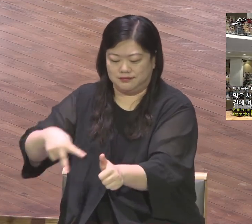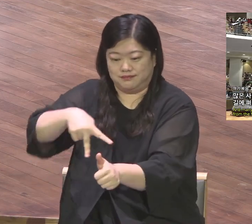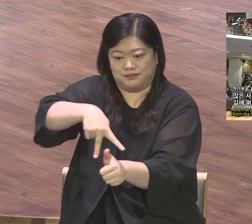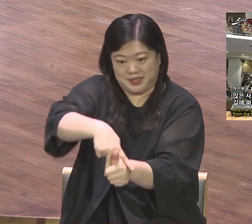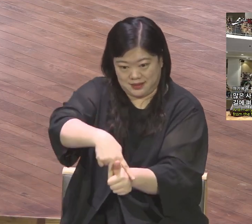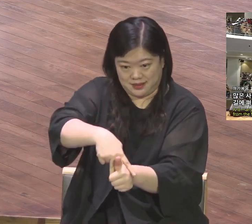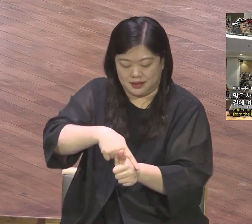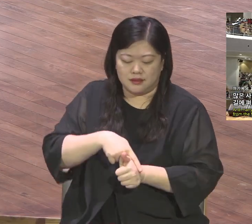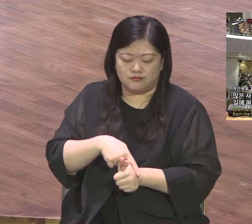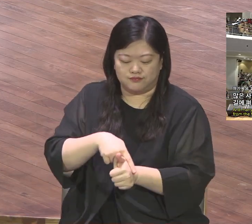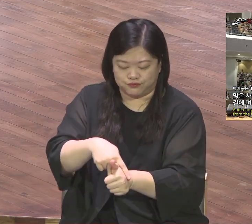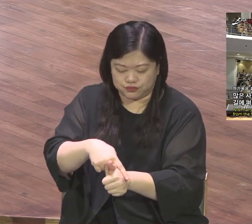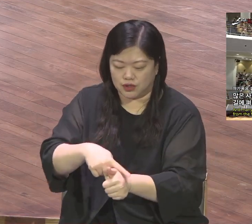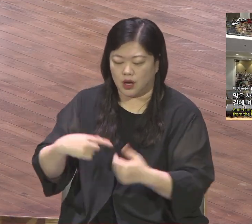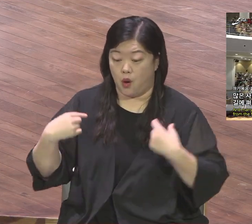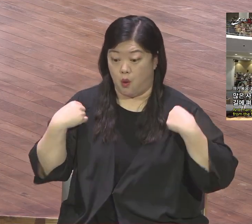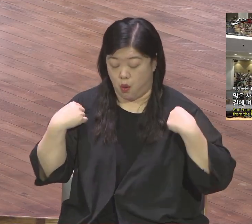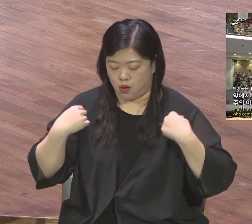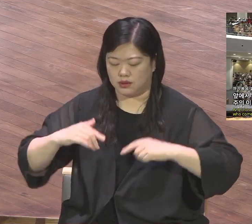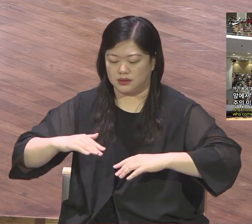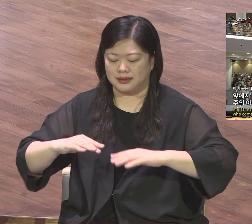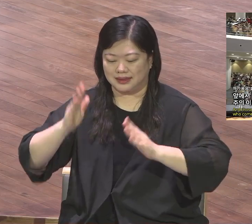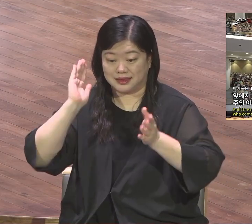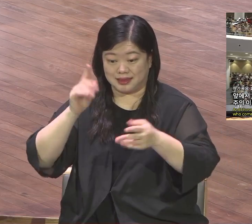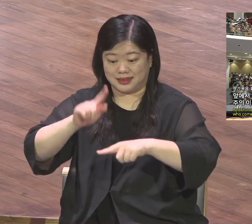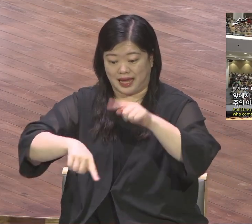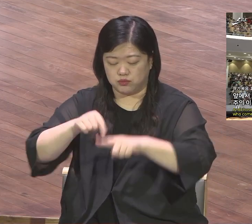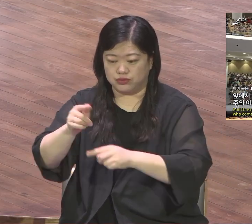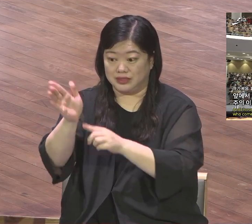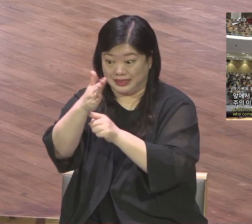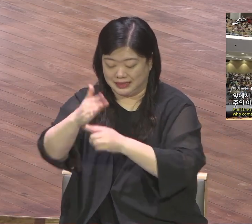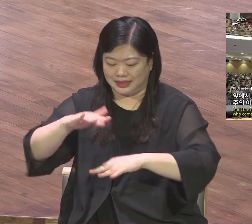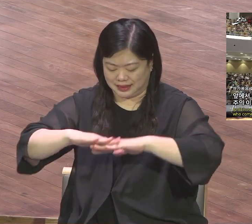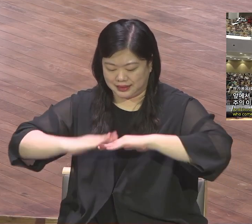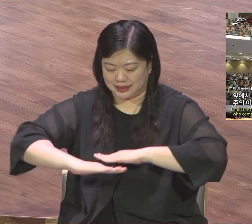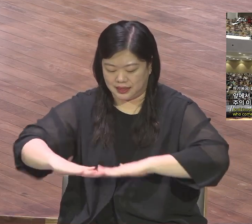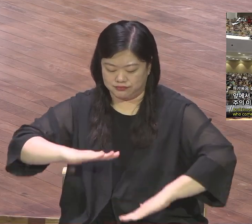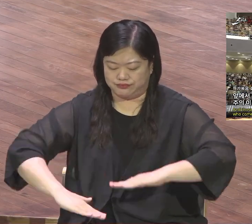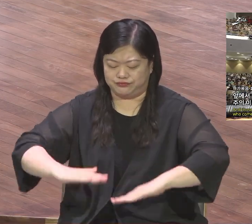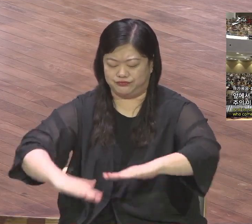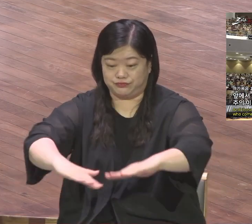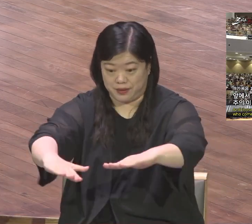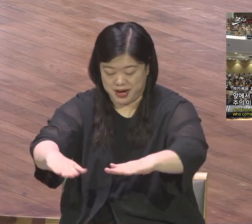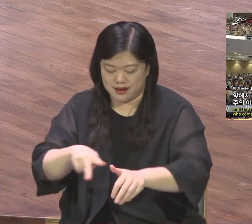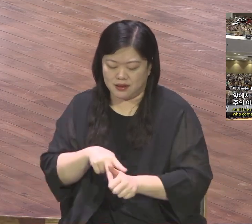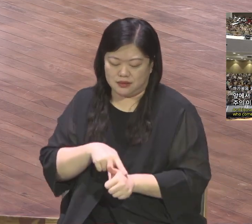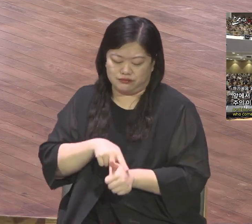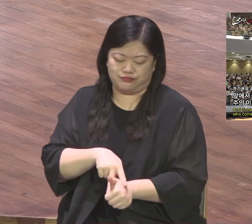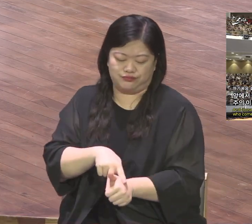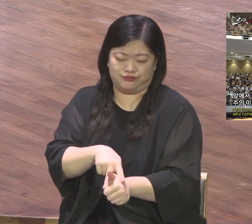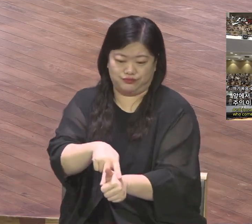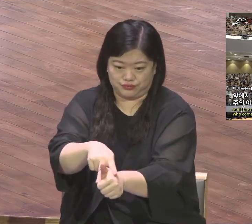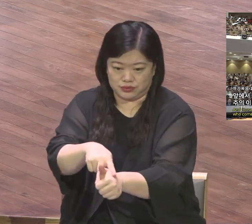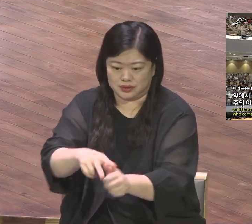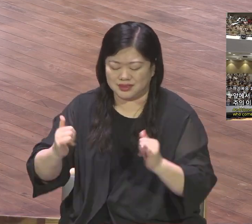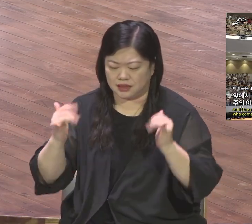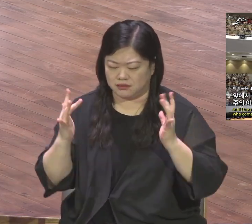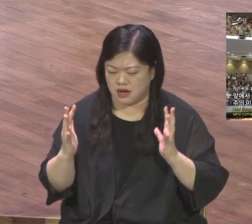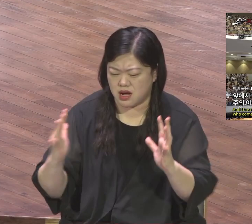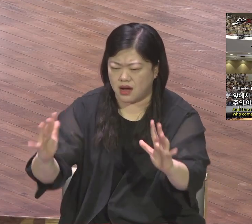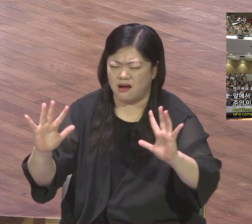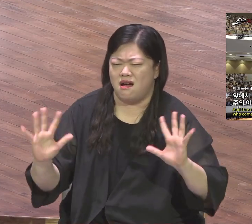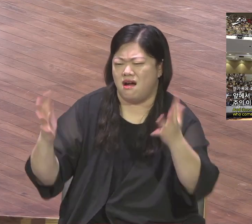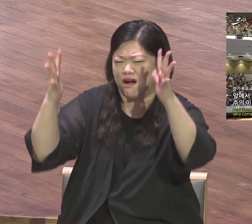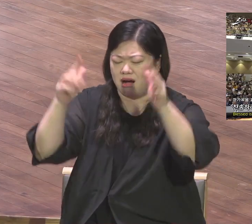다른 이들은 들에서 뺀 나뭇가지를 길에 펴며 앞에서 가고 뒤에서 따르는 자들이 소리 지르되, 호산나 찬송하리로다,